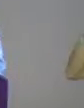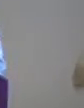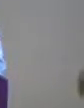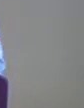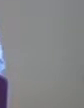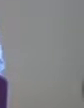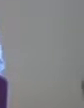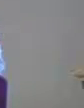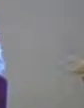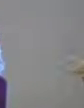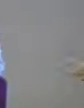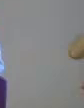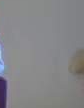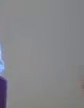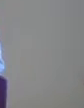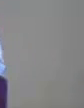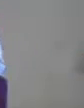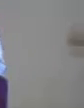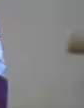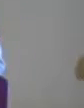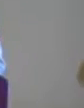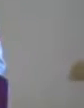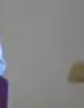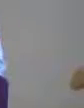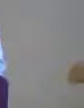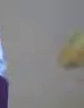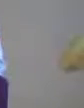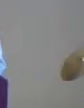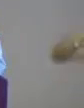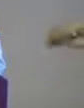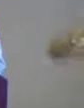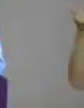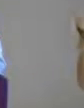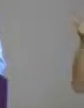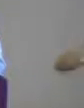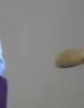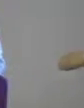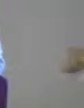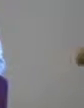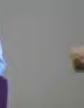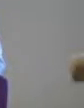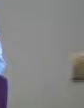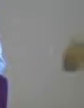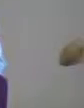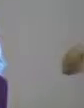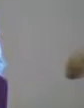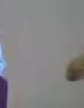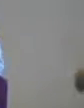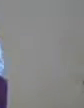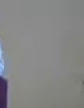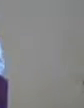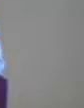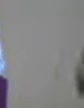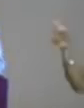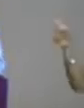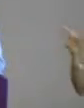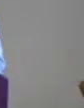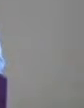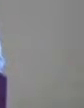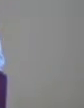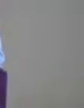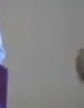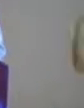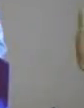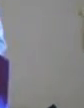doctor Luis Cabero Roura, de Barcelona, expresidente de la Federación Internacional